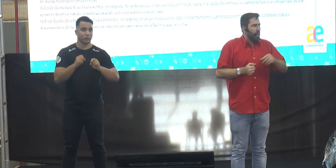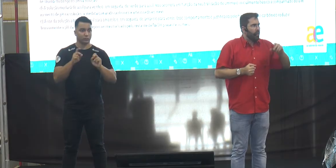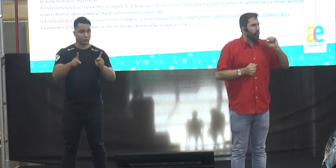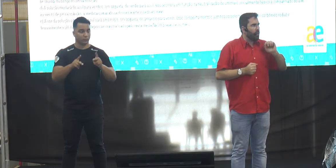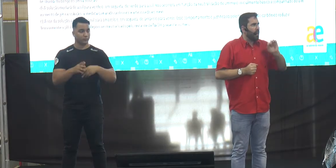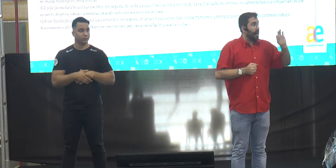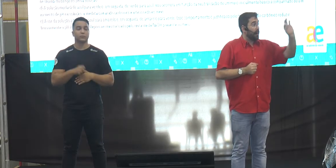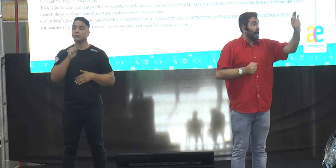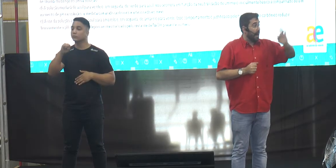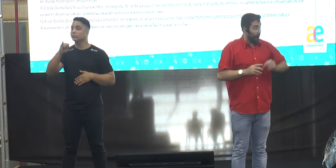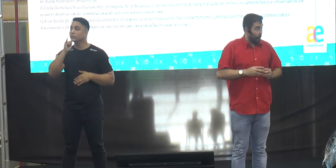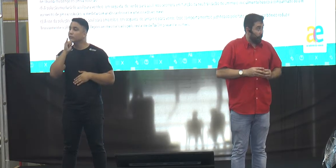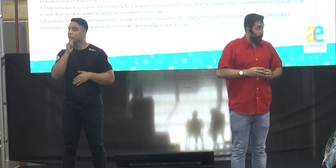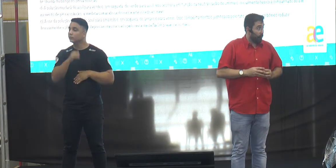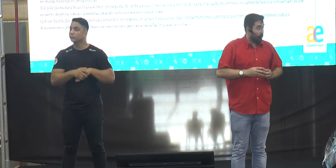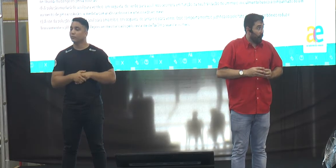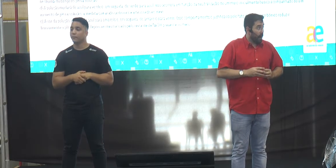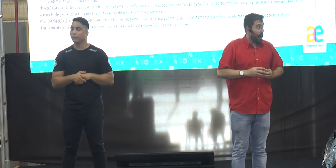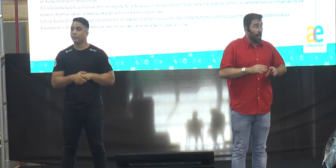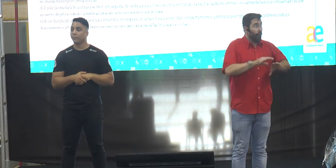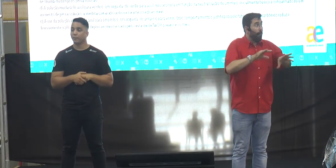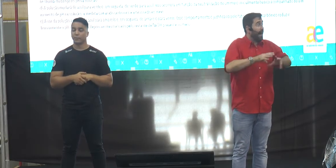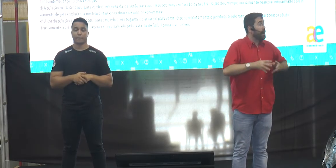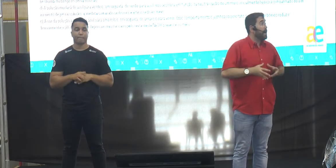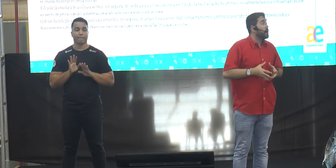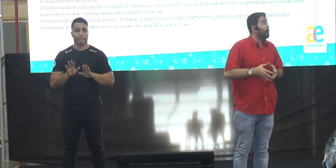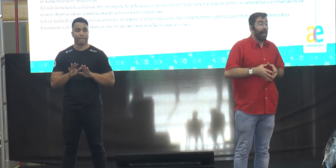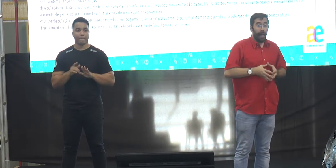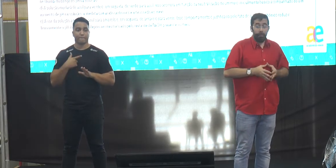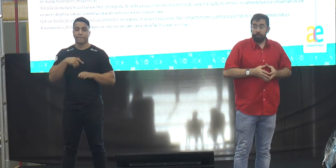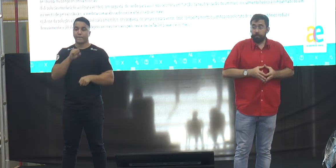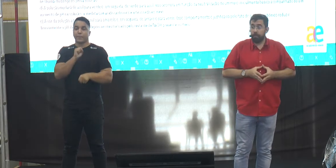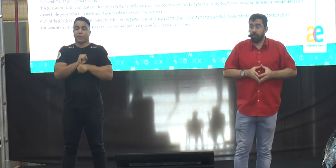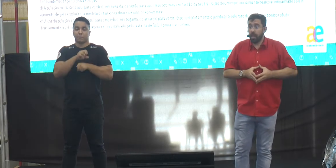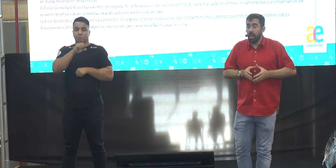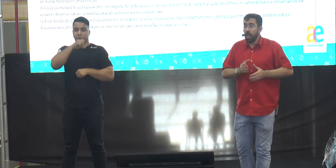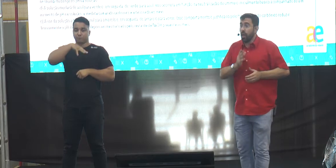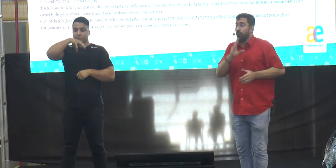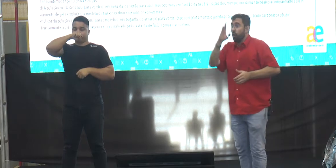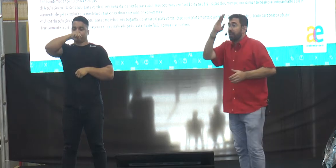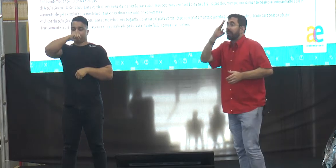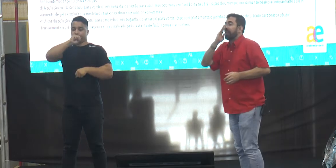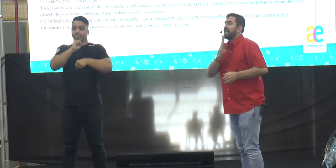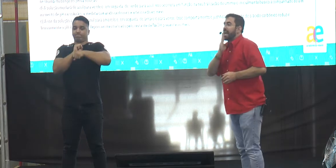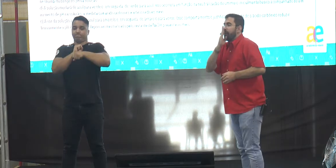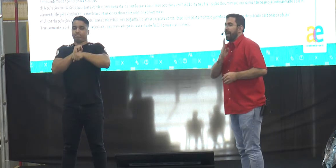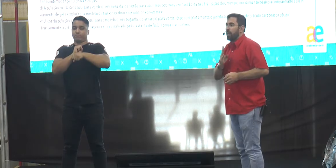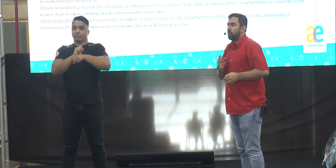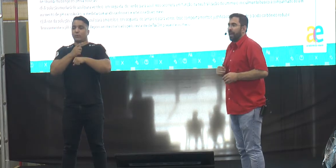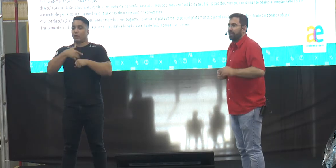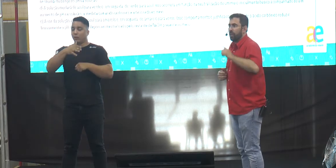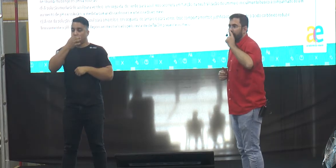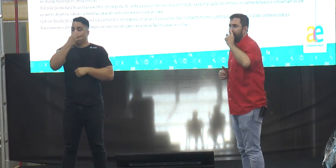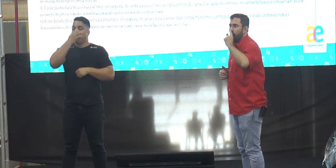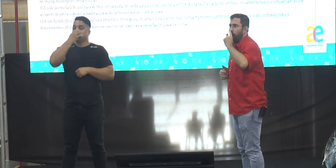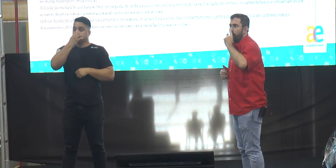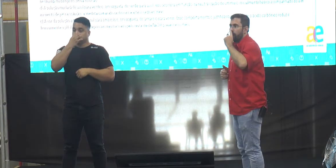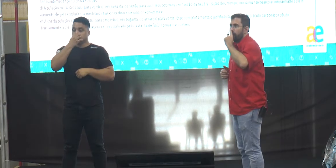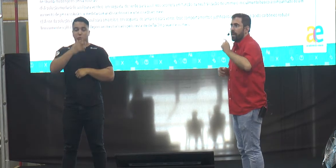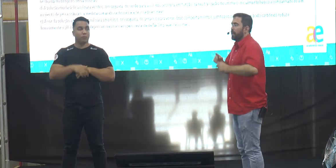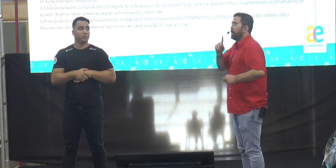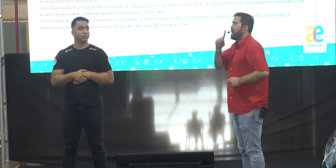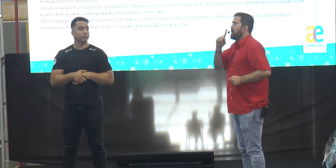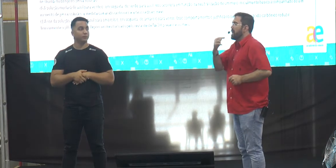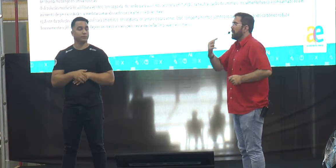Se eu dissesse, galera, eu vou parar de respirar. eu vou trancar minha respiração. Tá aqui,